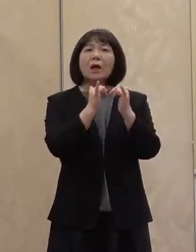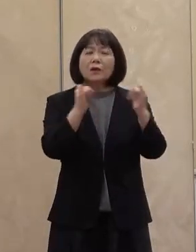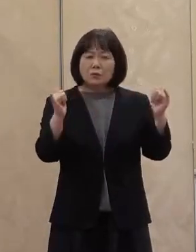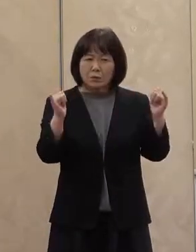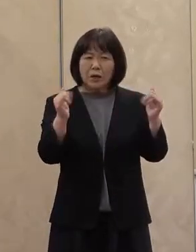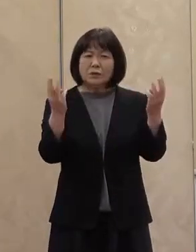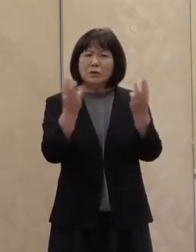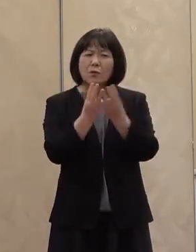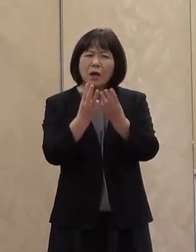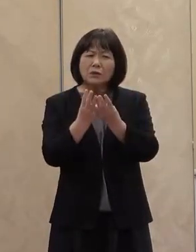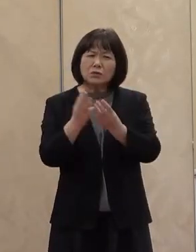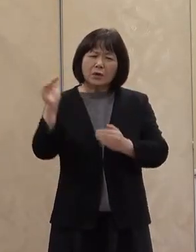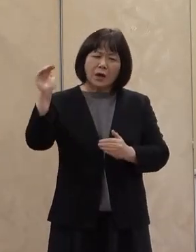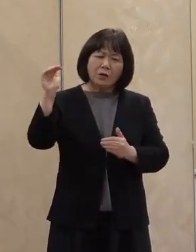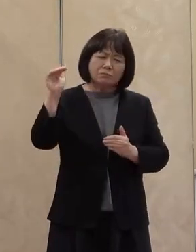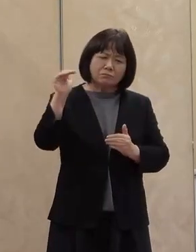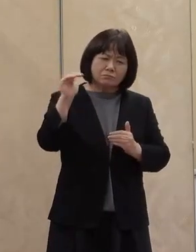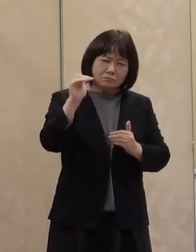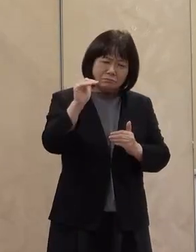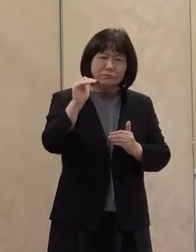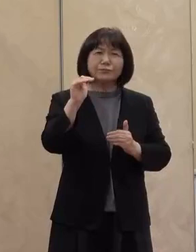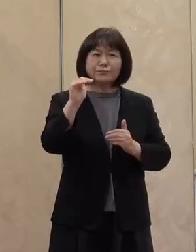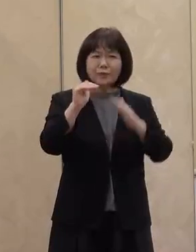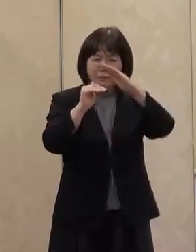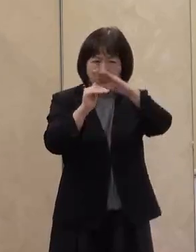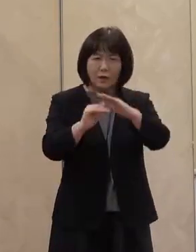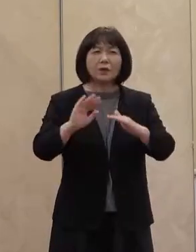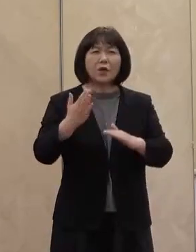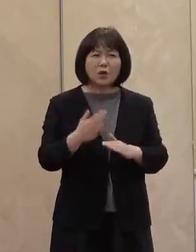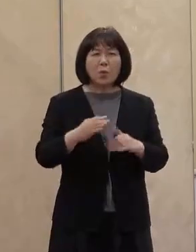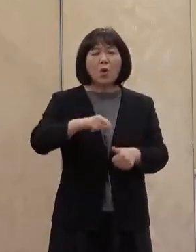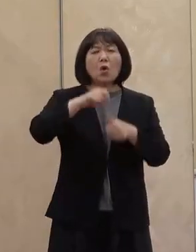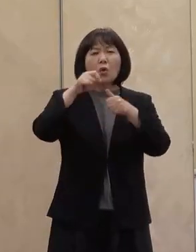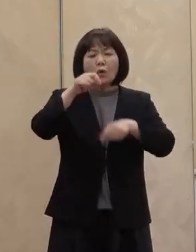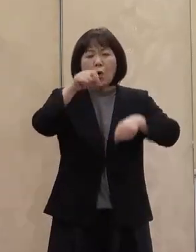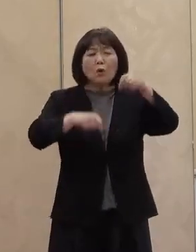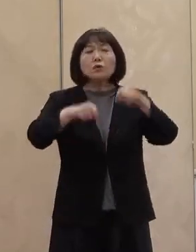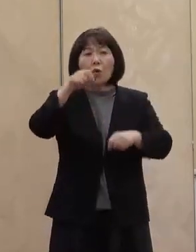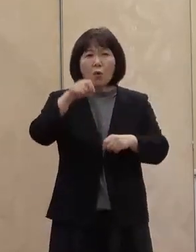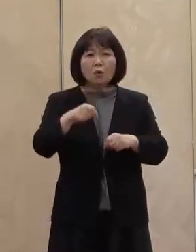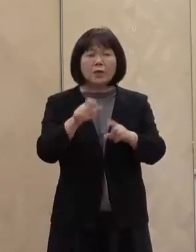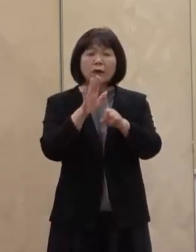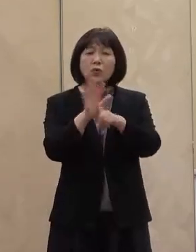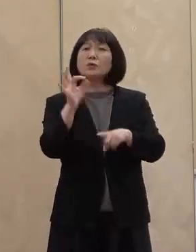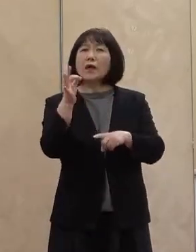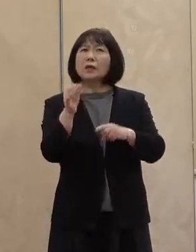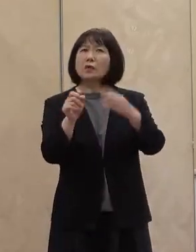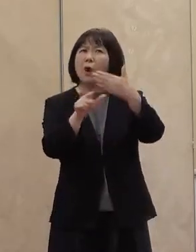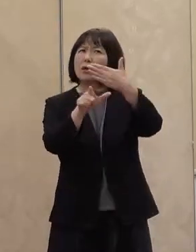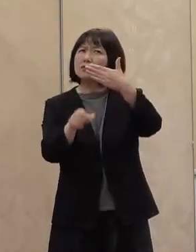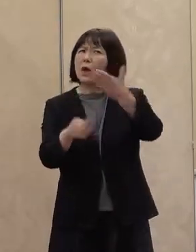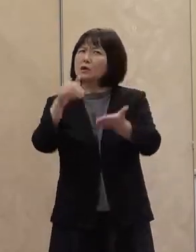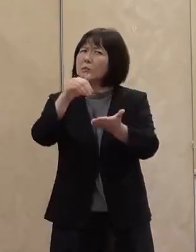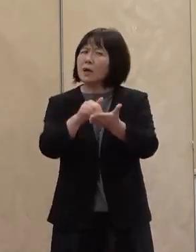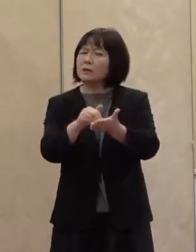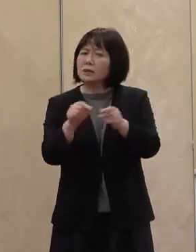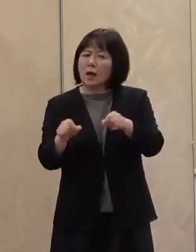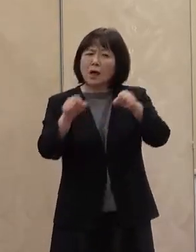ぐっと増えるのは抑え込んできましたけども、まあ、そもそも雇用調整助成金も9月末で切れるという話だったでしたけど、12月に伸び